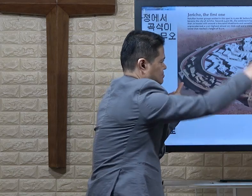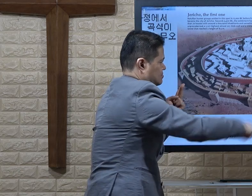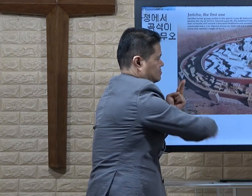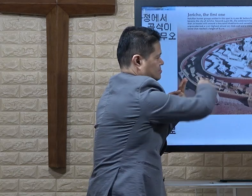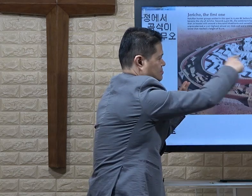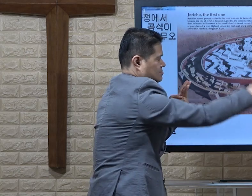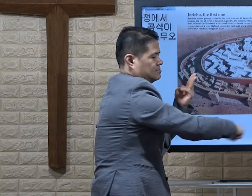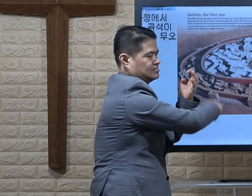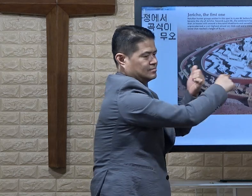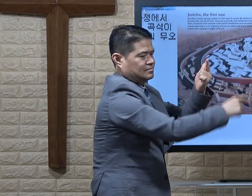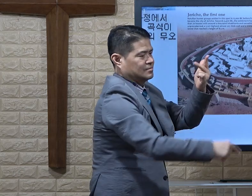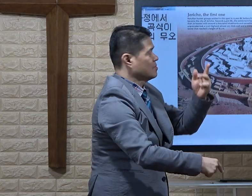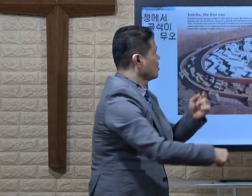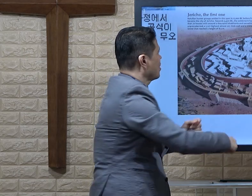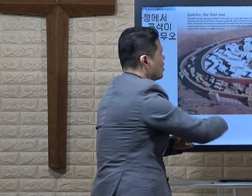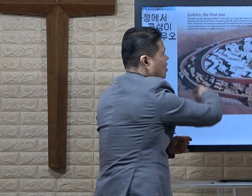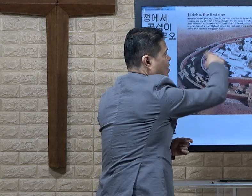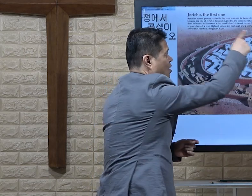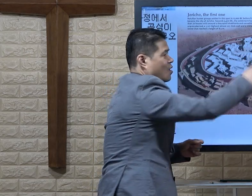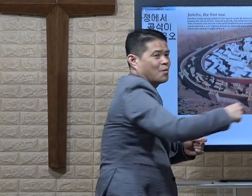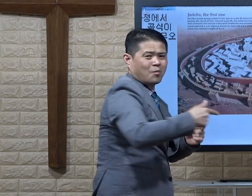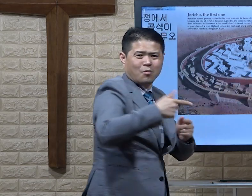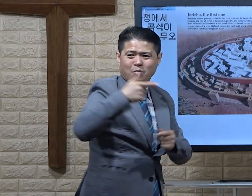사람들이 하나 둘씩 모여서 성 둘레를